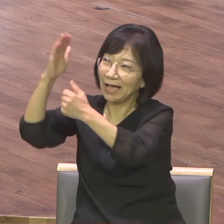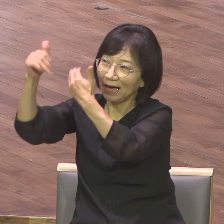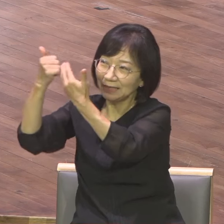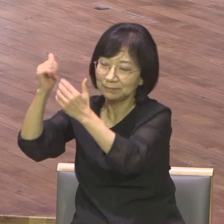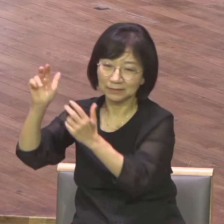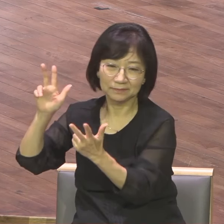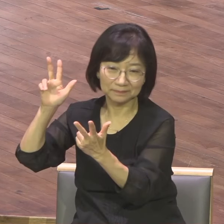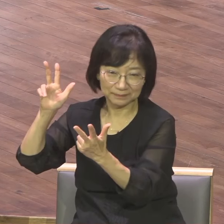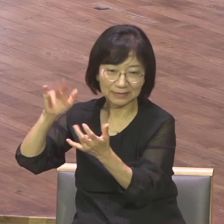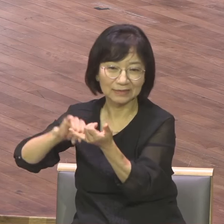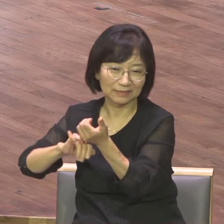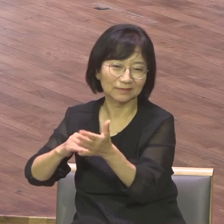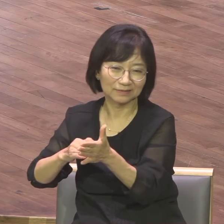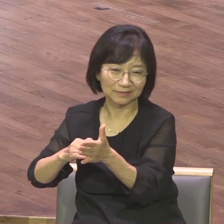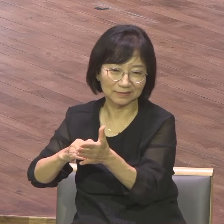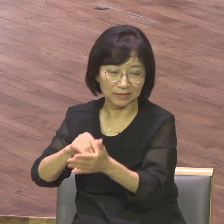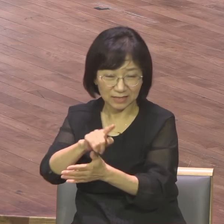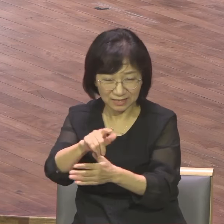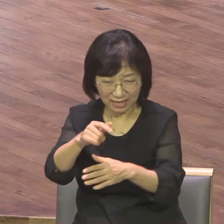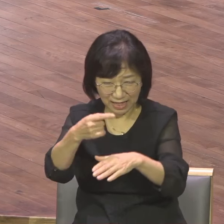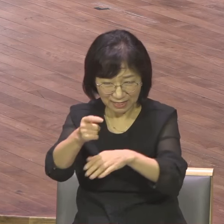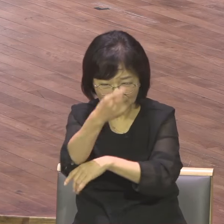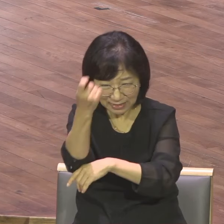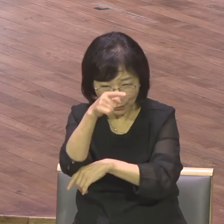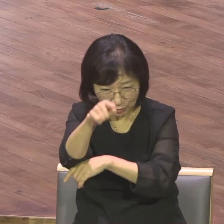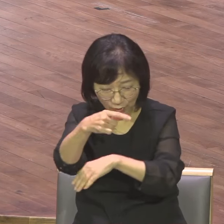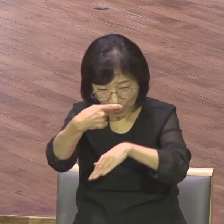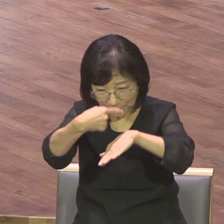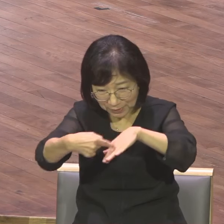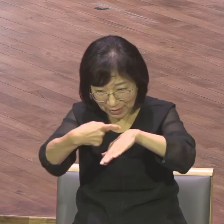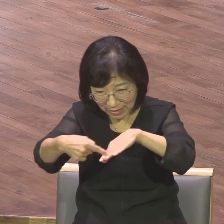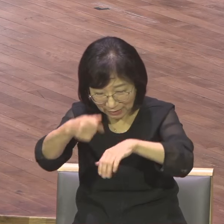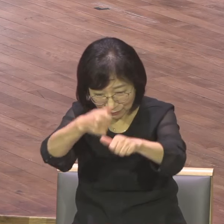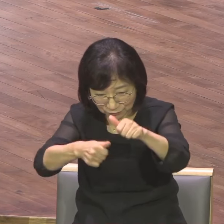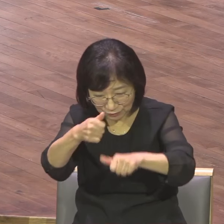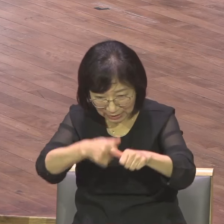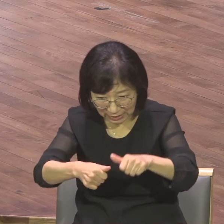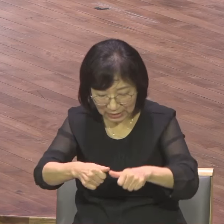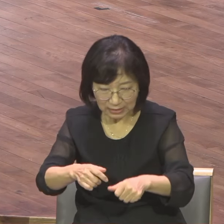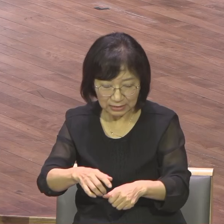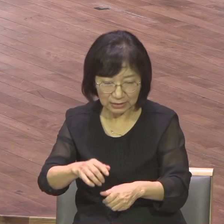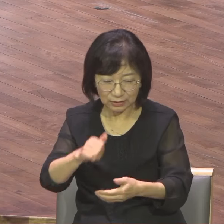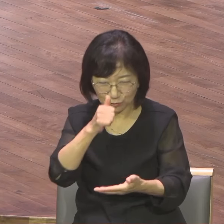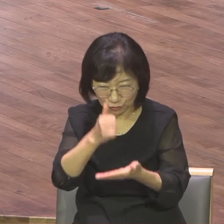그리고 징계를 했으라도 내가 돌아오게 하겠다. 내 후손들.